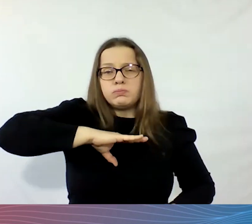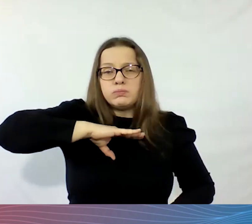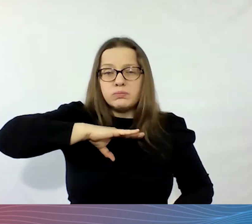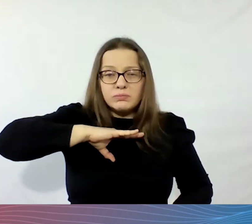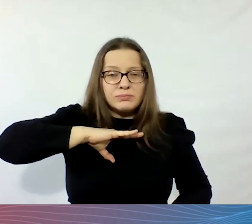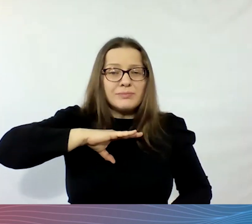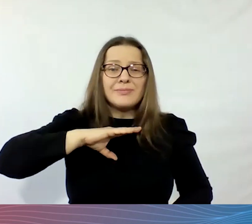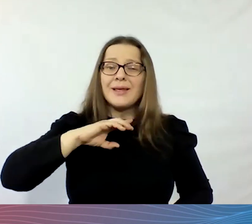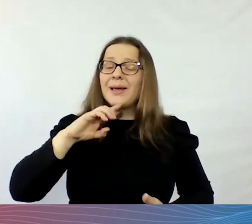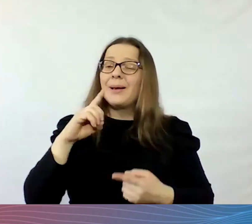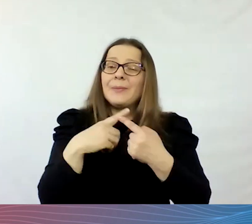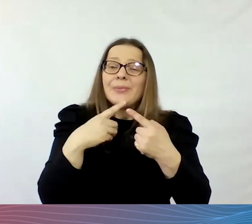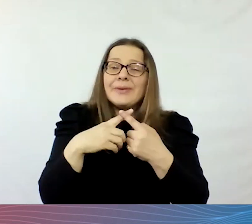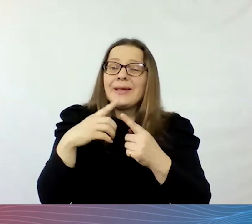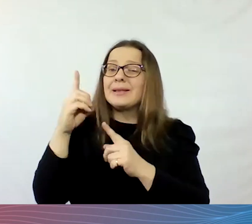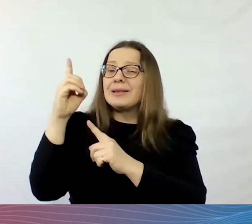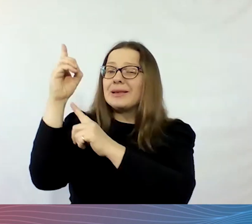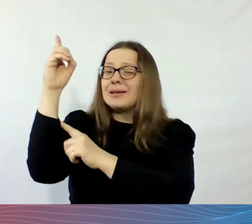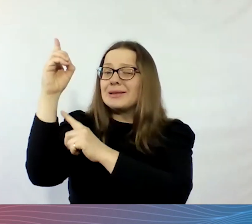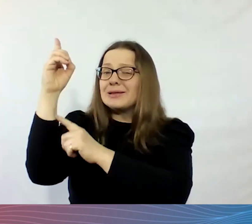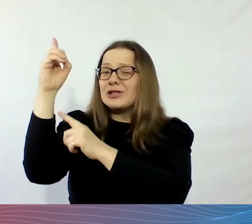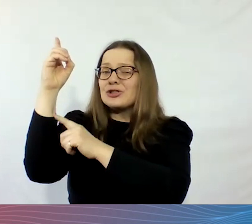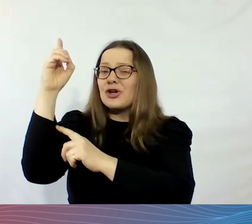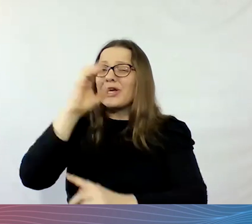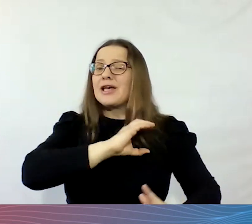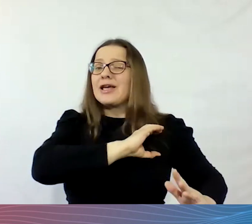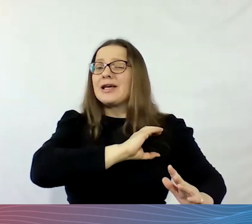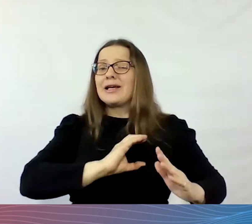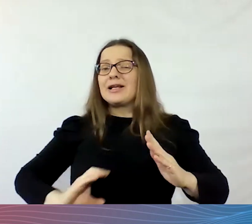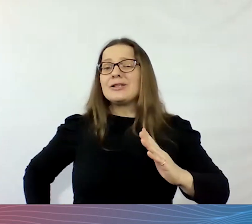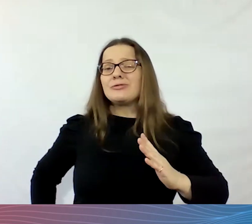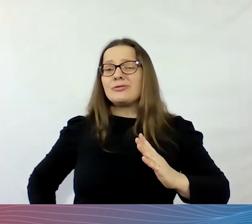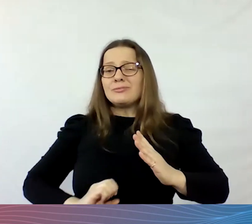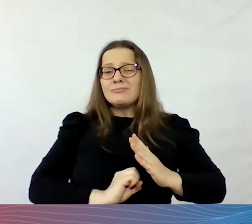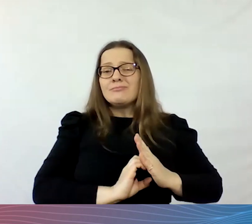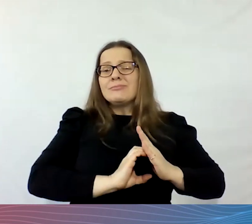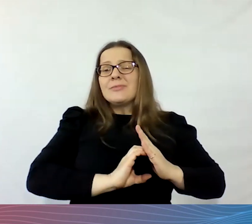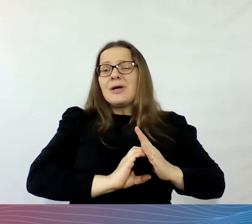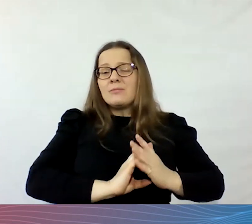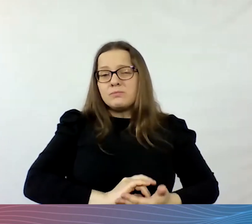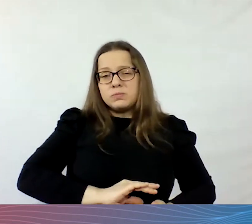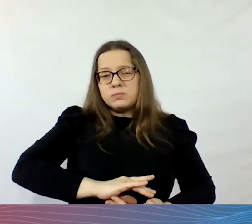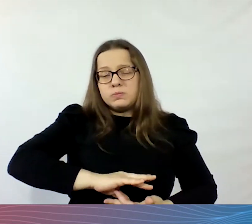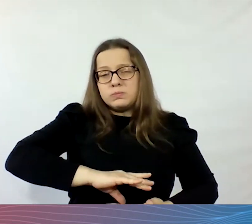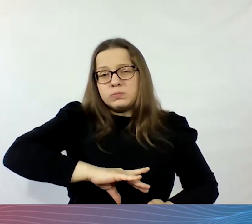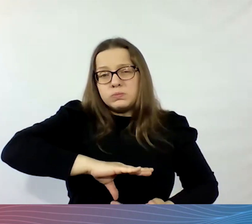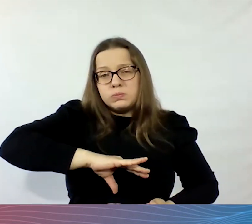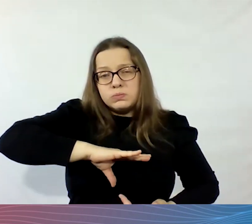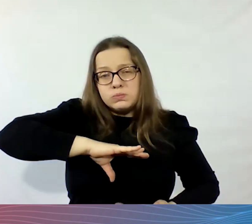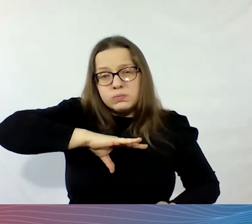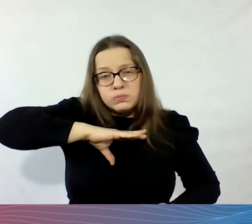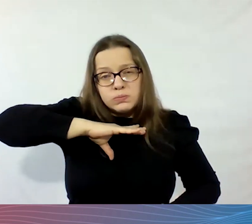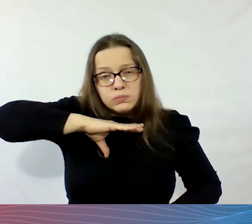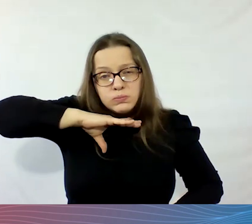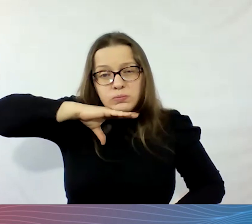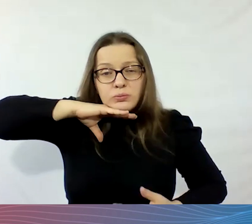Encher, até a plenitude de Deus. Irmão, de tal maneira, irmãos, não tem mais lugar para o meu homem